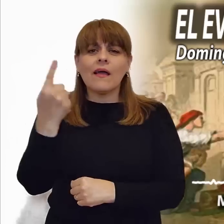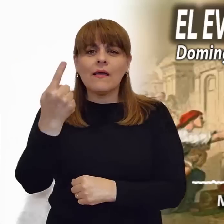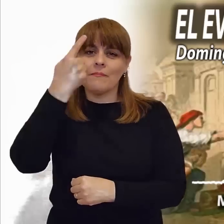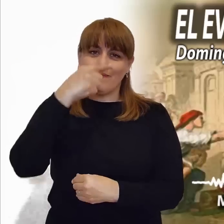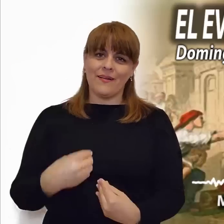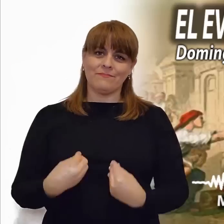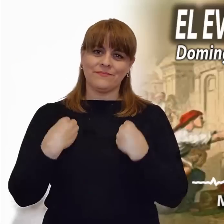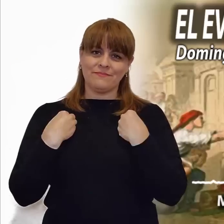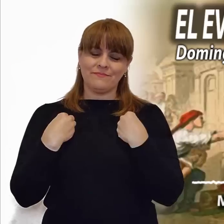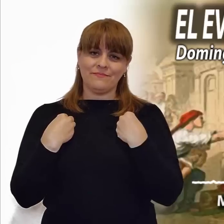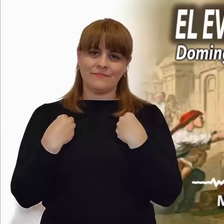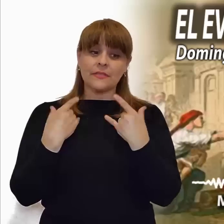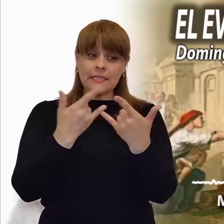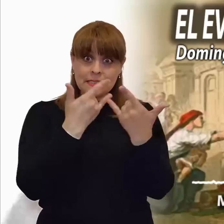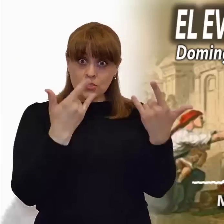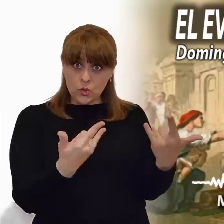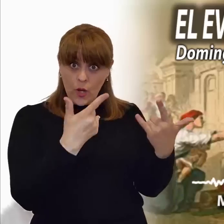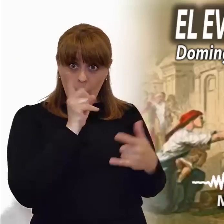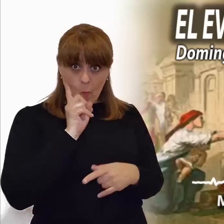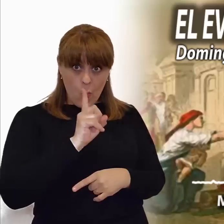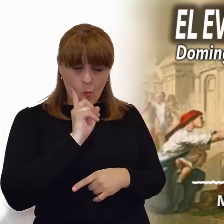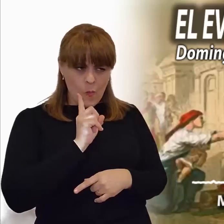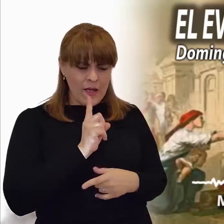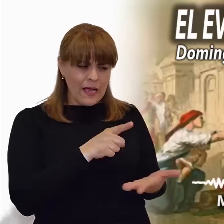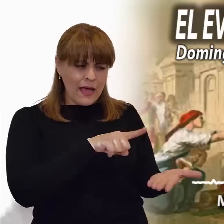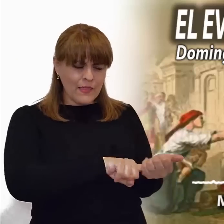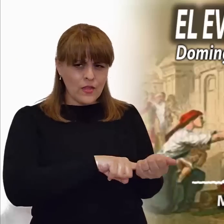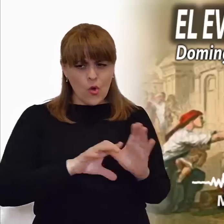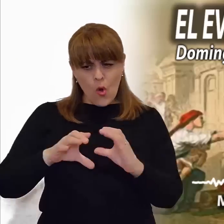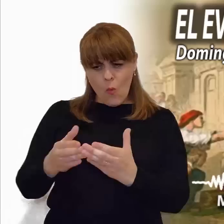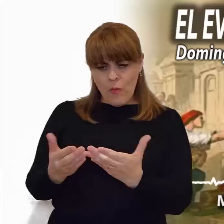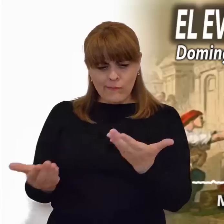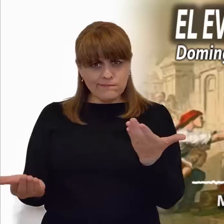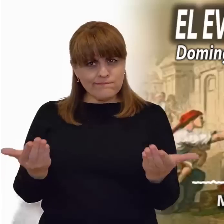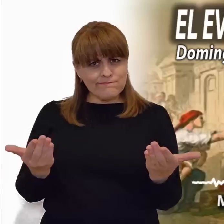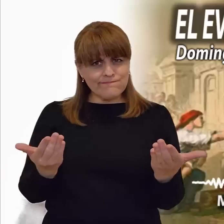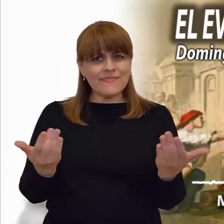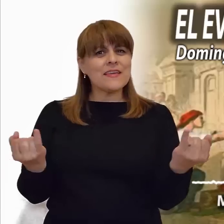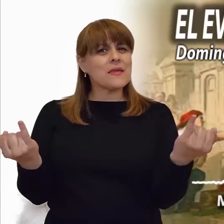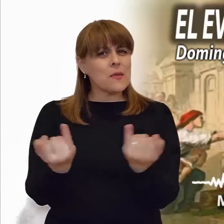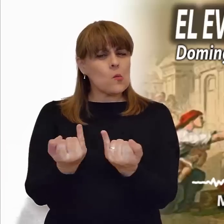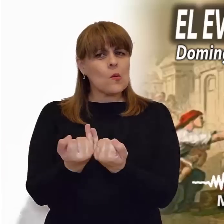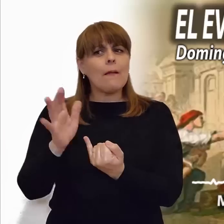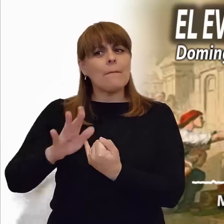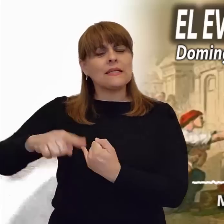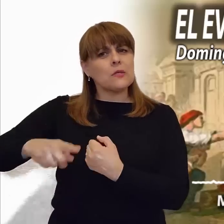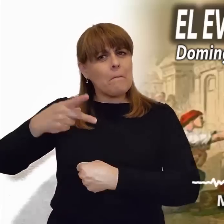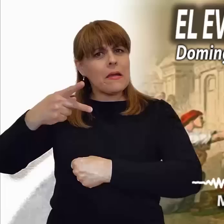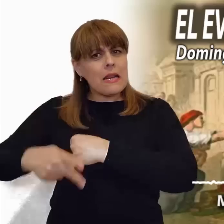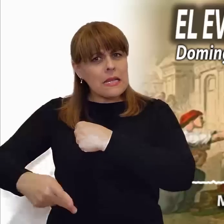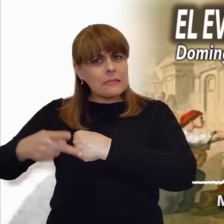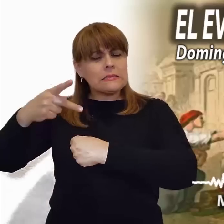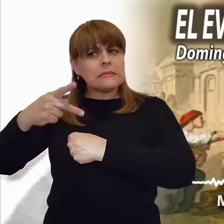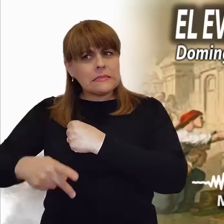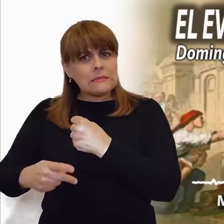vivir. La parábola refleja la situación de las primeras comunidades amenazadas y en constante peligro